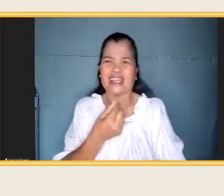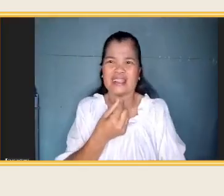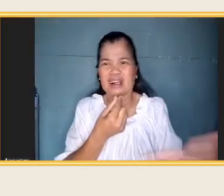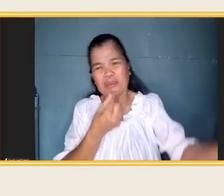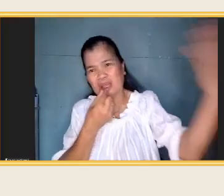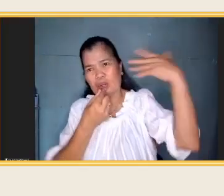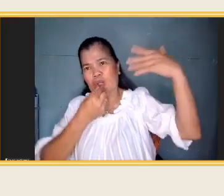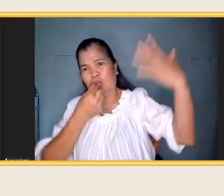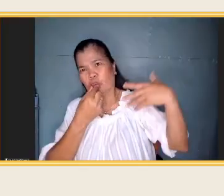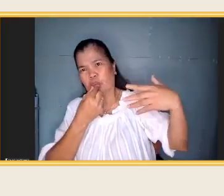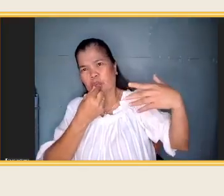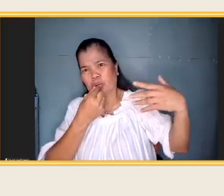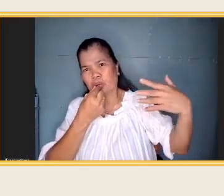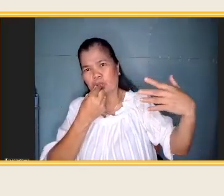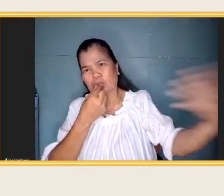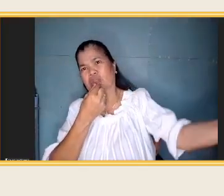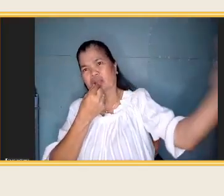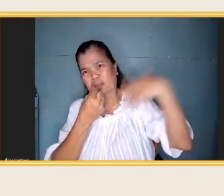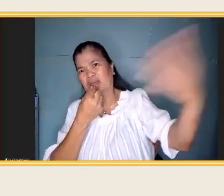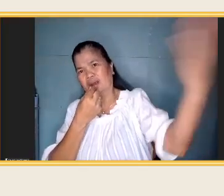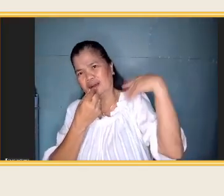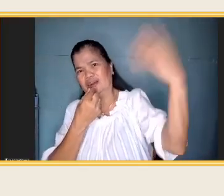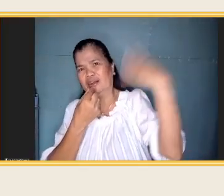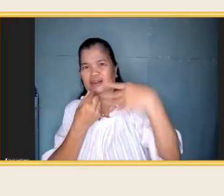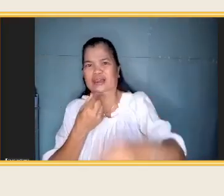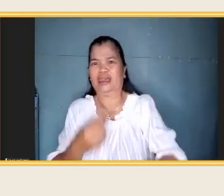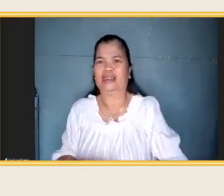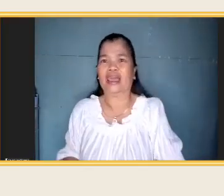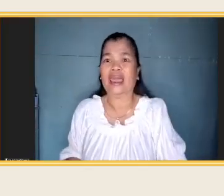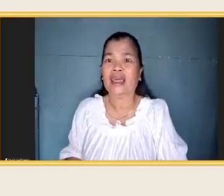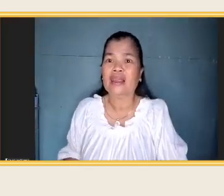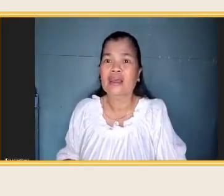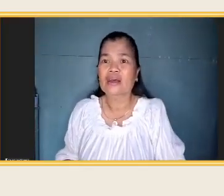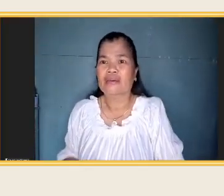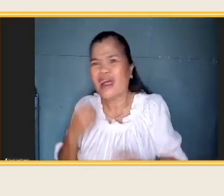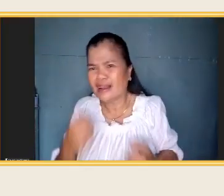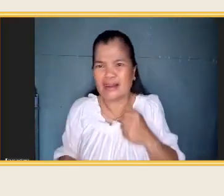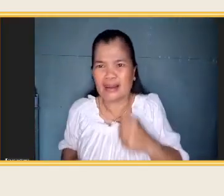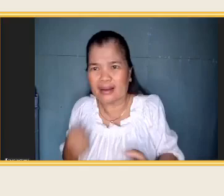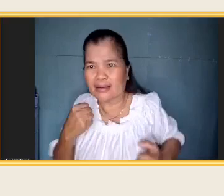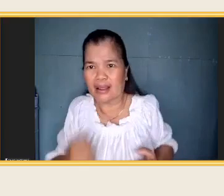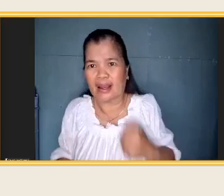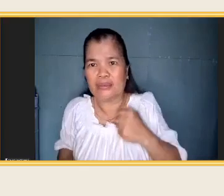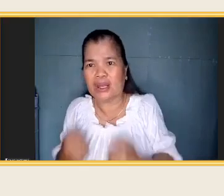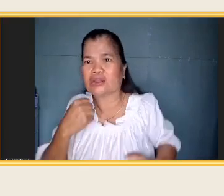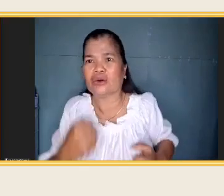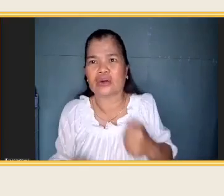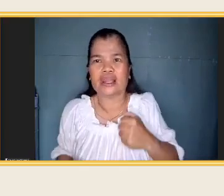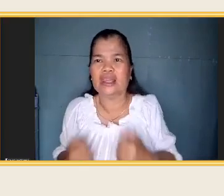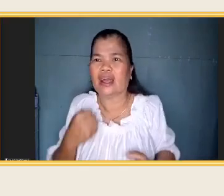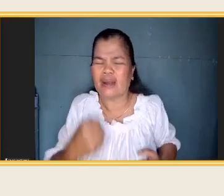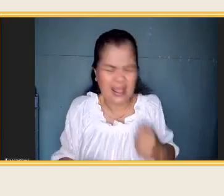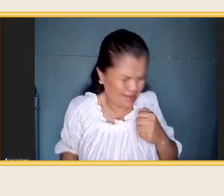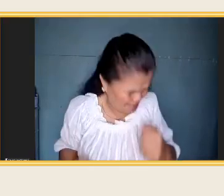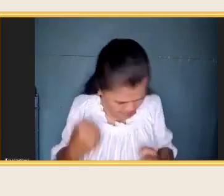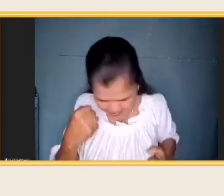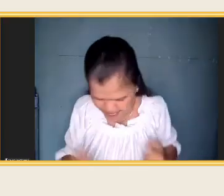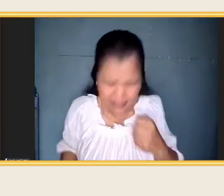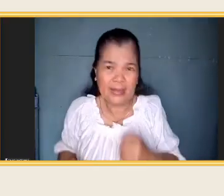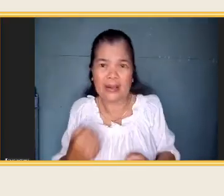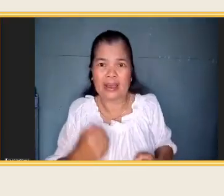Ayan, nagsasign ka. Come here. Come here. Okay, then, run. Alam niyo na to, kanina,